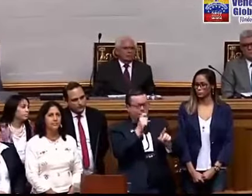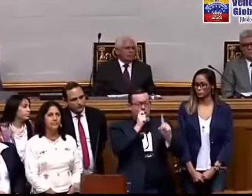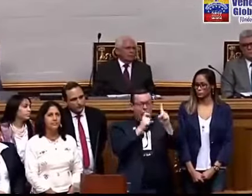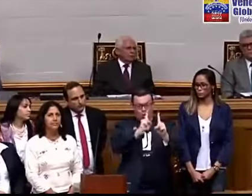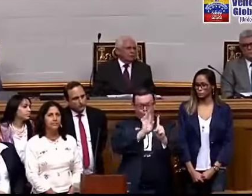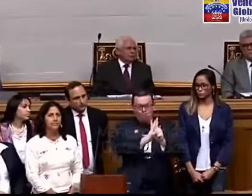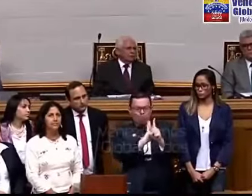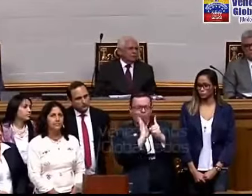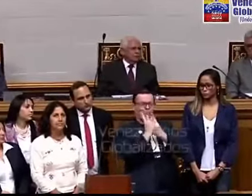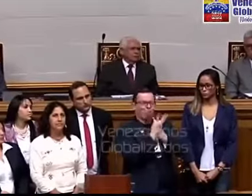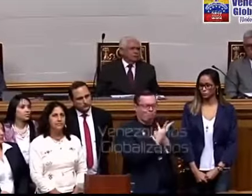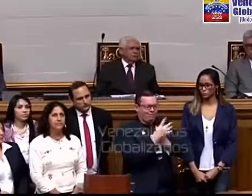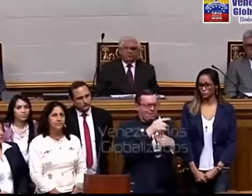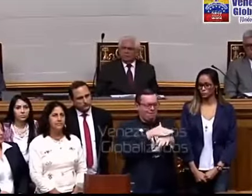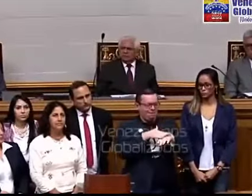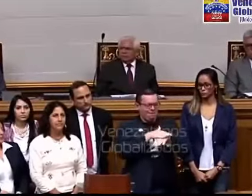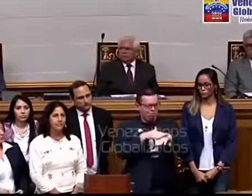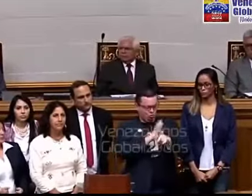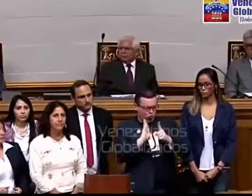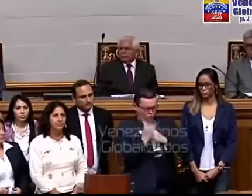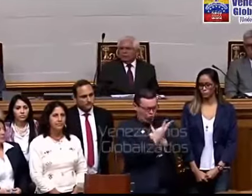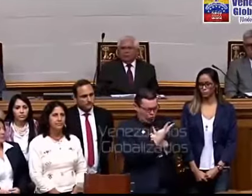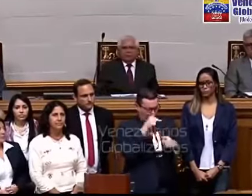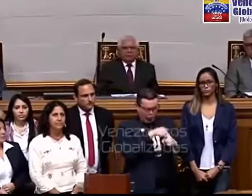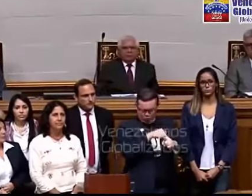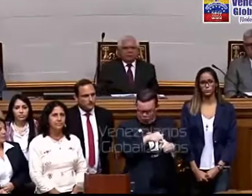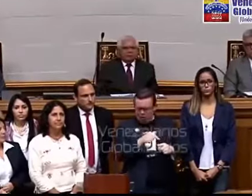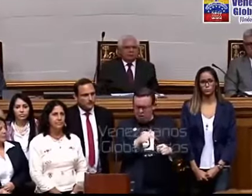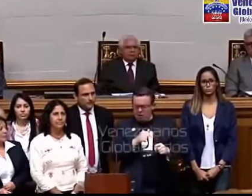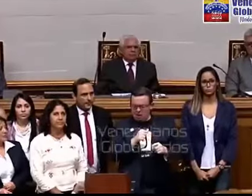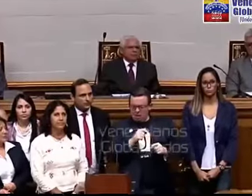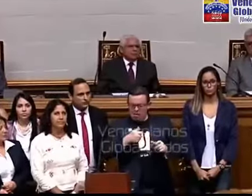minuto por parte del presidente Maduro y de personas que conforman su gabinete.